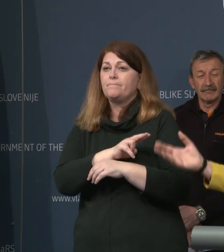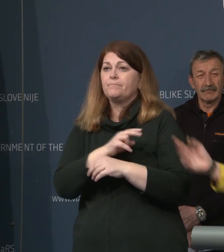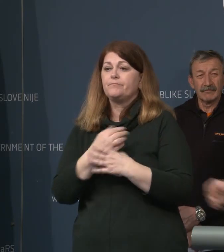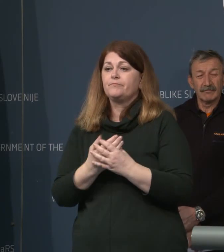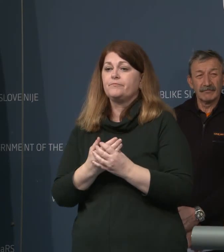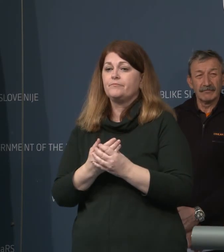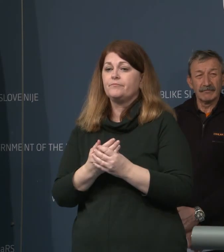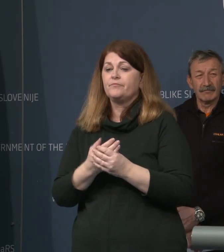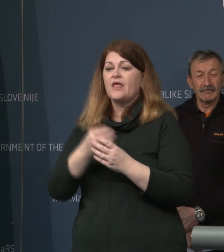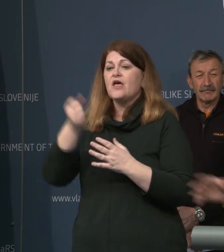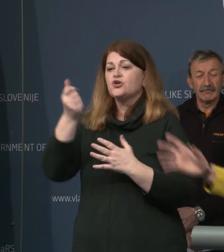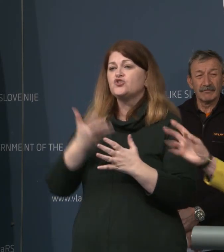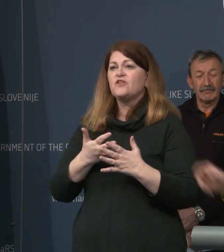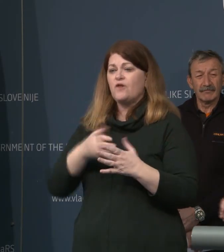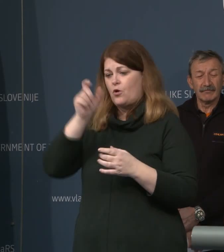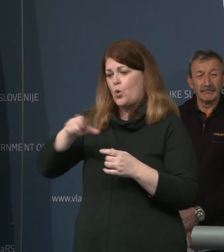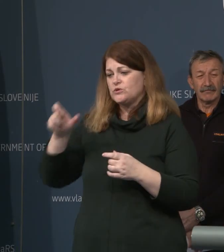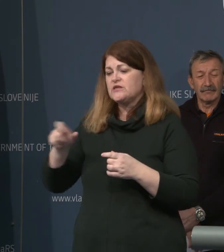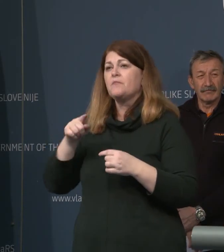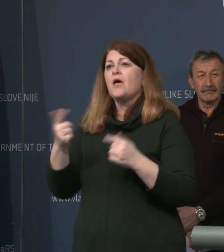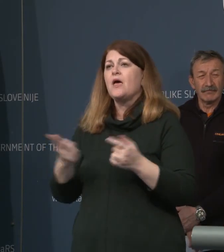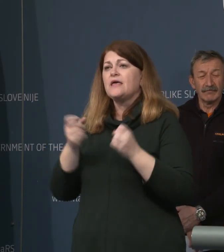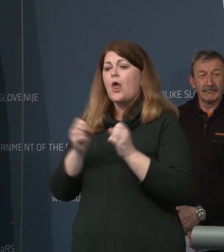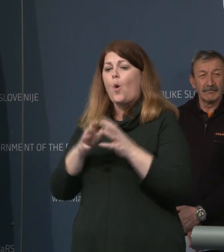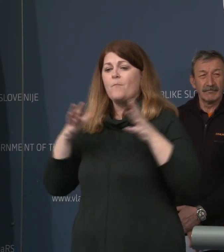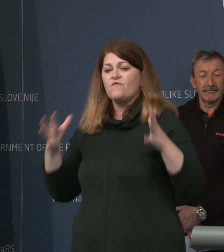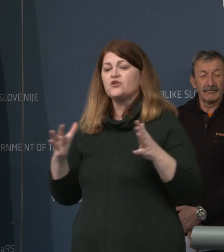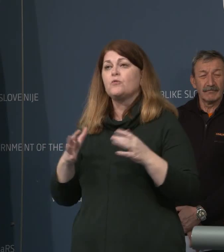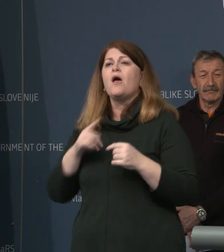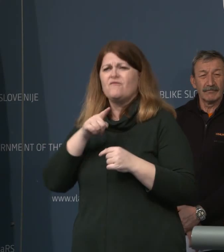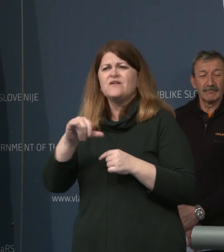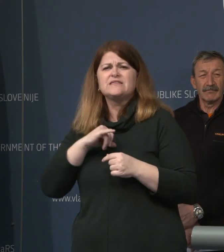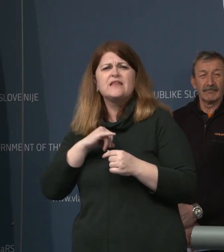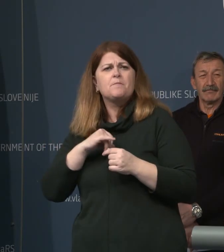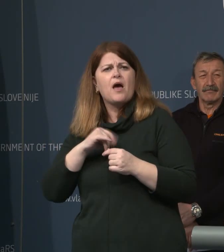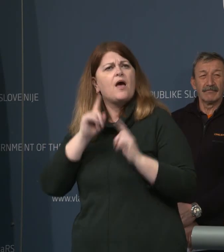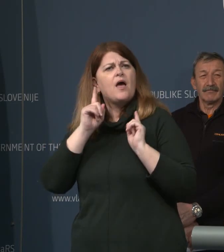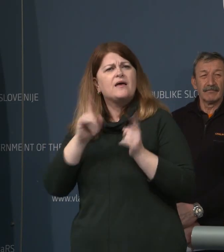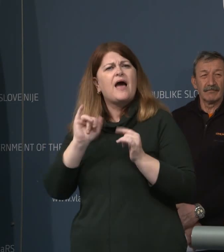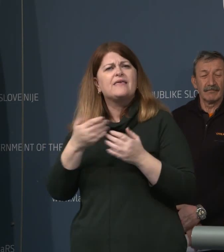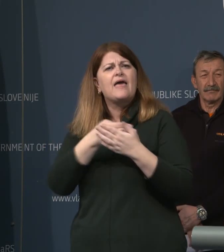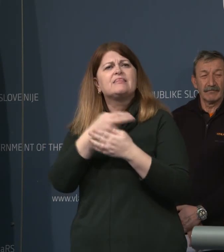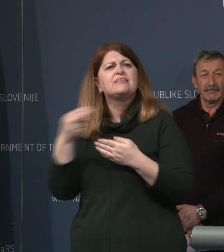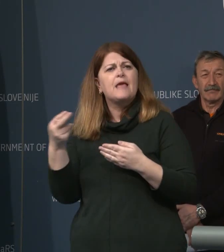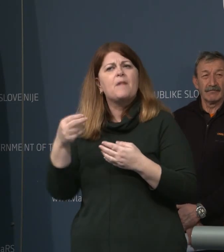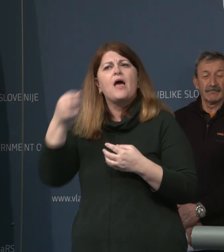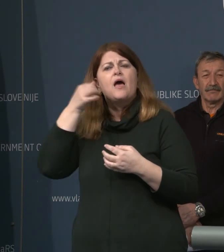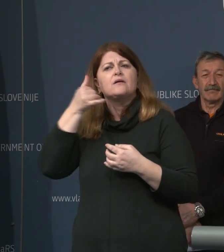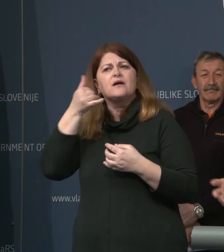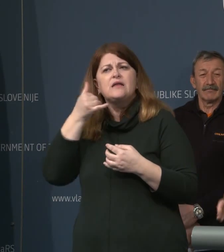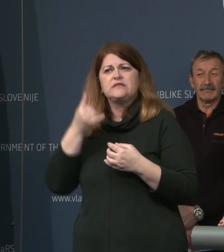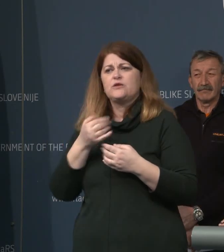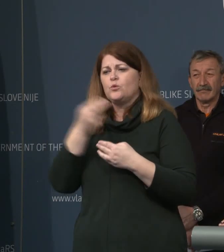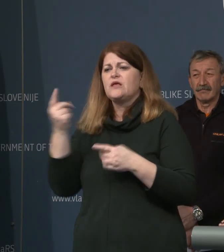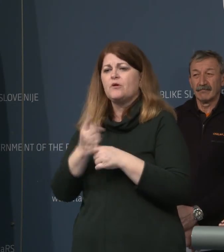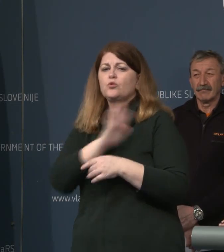imamo število operaterjev, ki ga lahko ekspandiramo. Najbrž vas zanima, kaj je tema klicev, tema